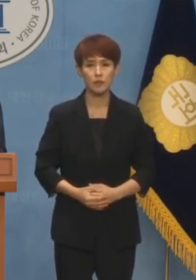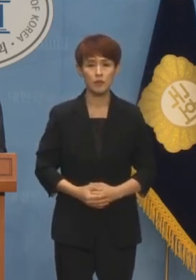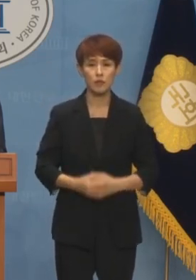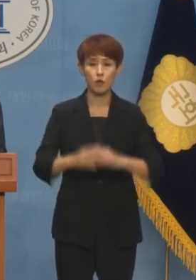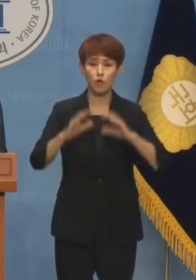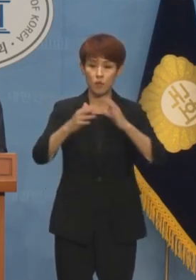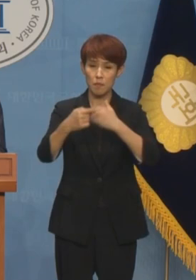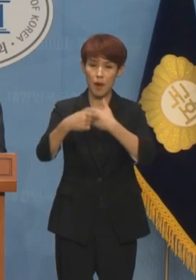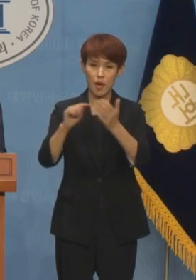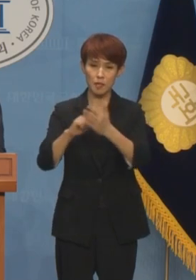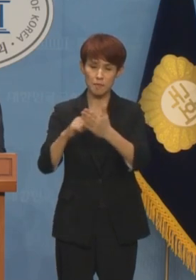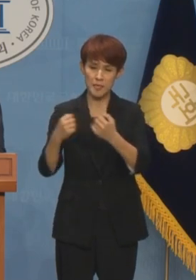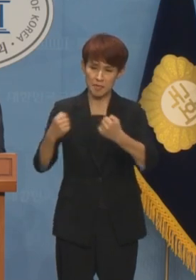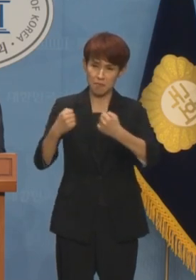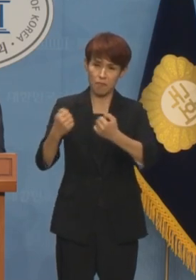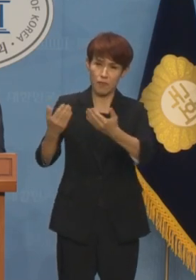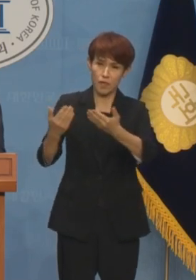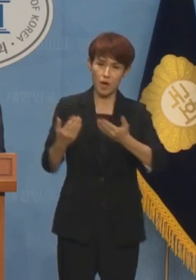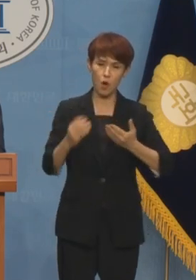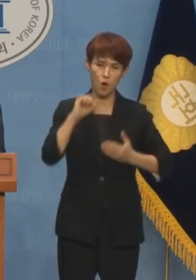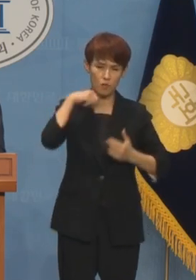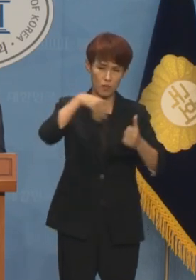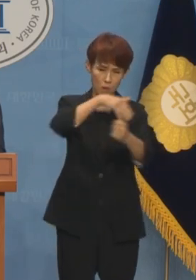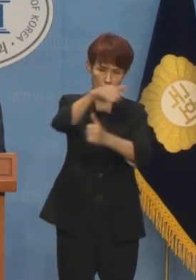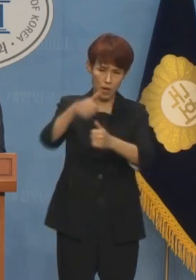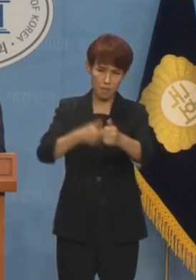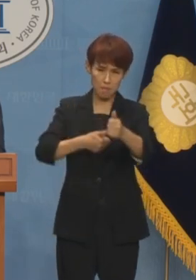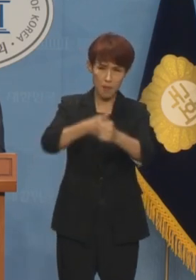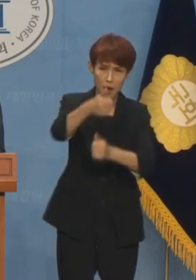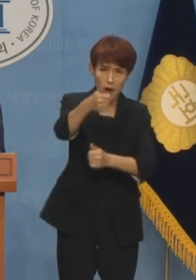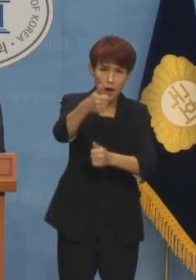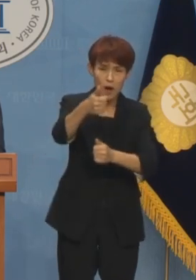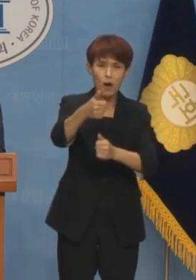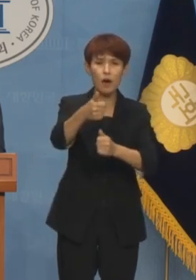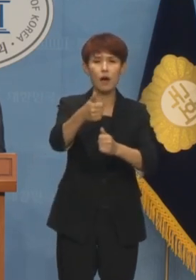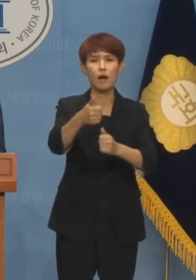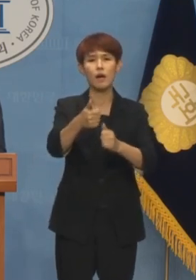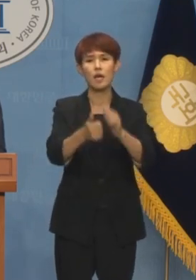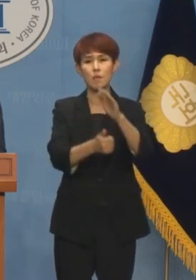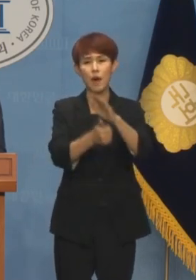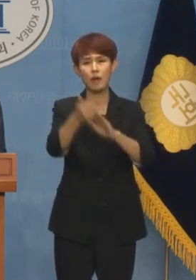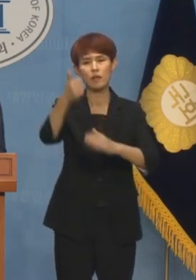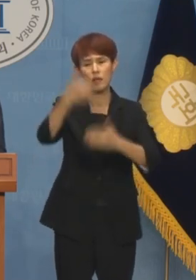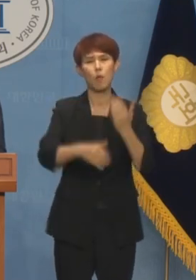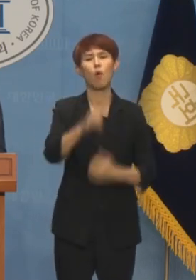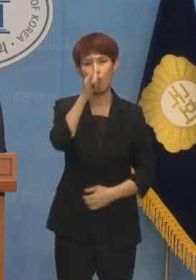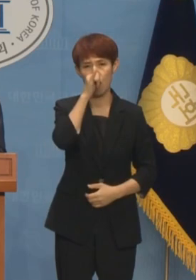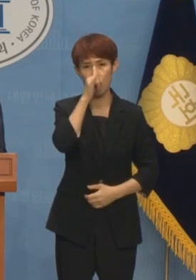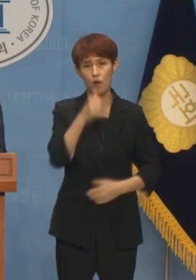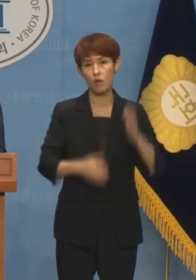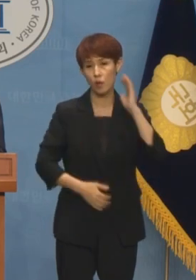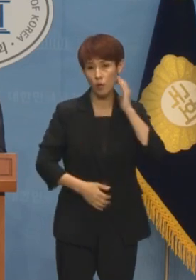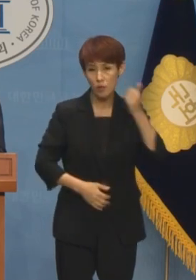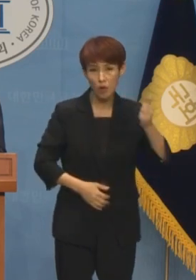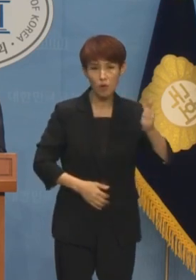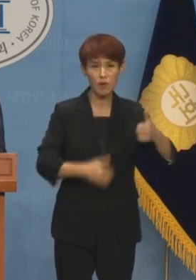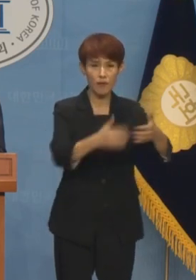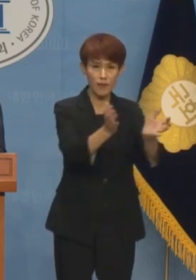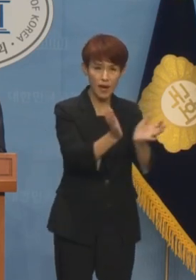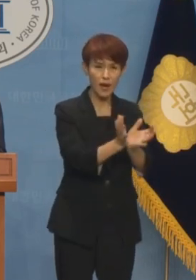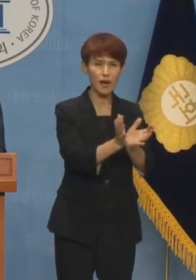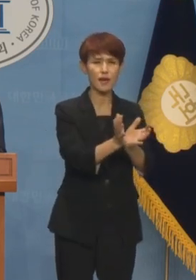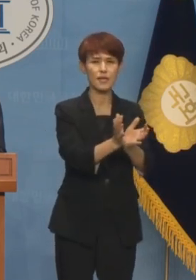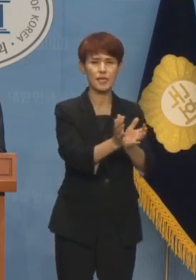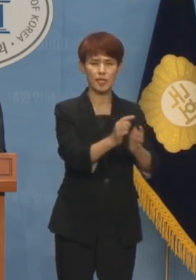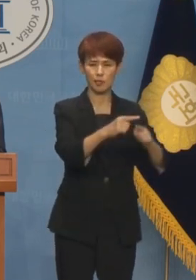민심의 도움으로 난국을 돌파할 마지막 희망이 남아있는 이때 대통령과 당이 사직생의